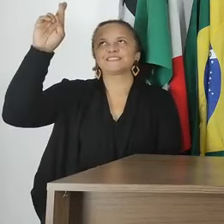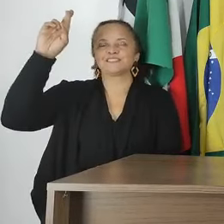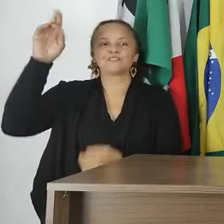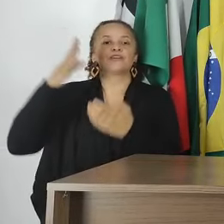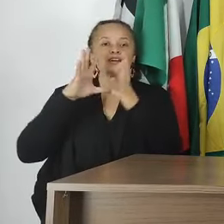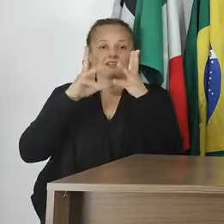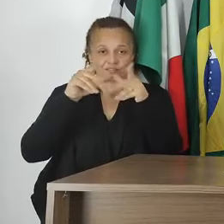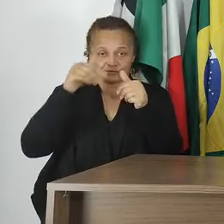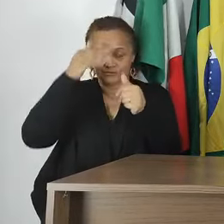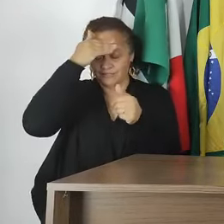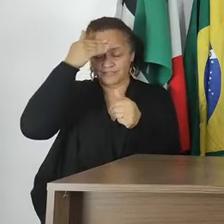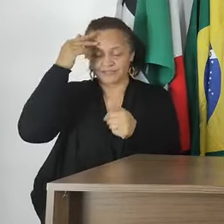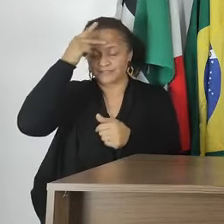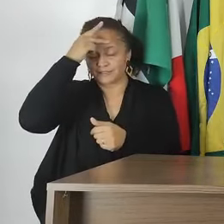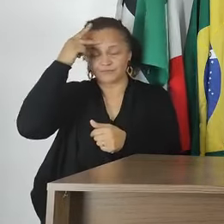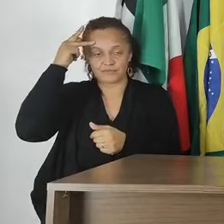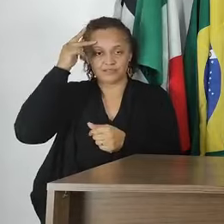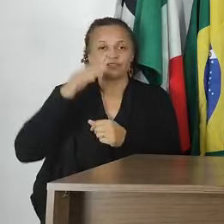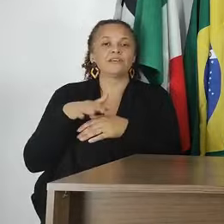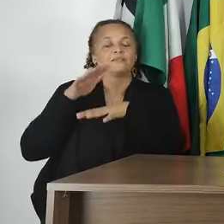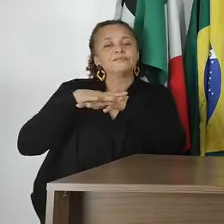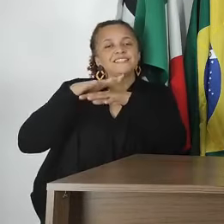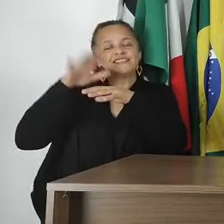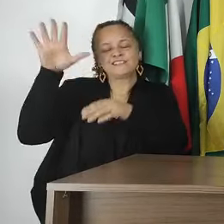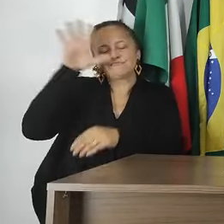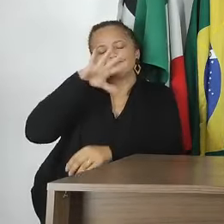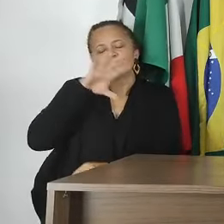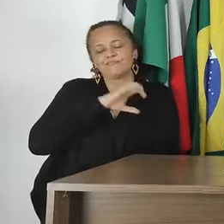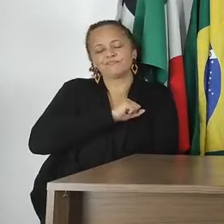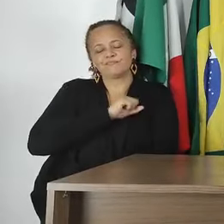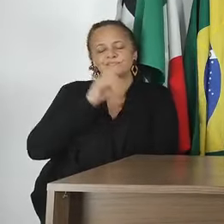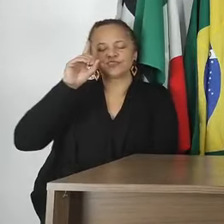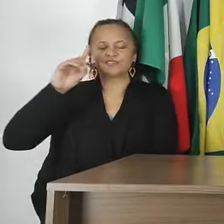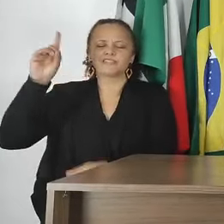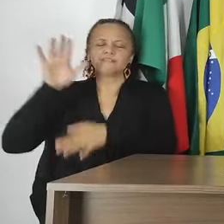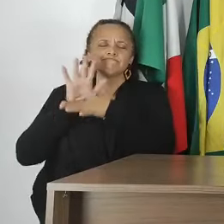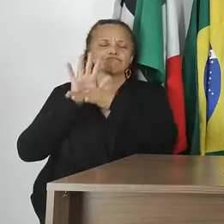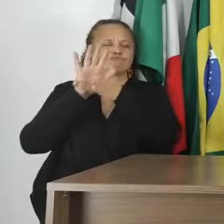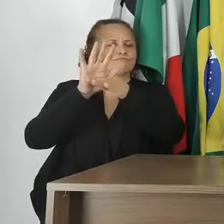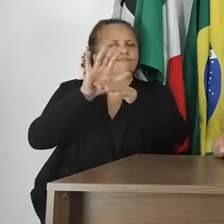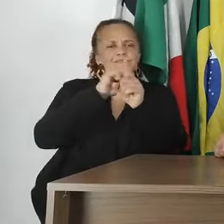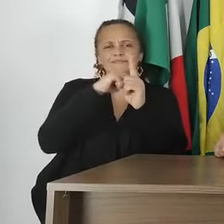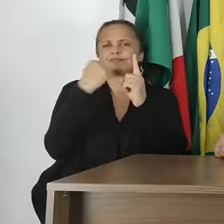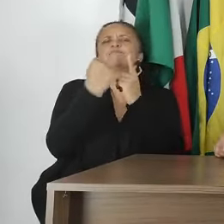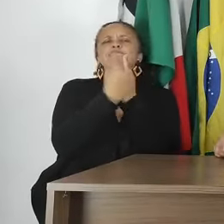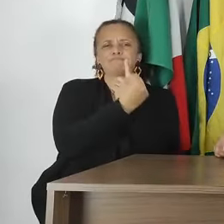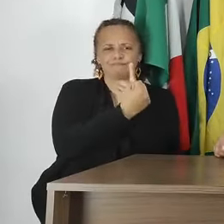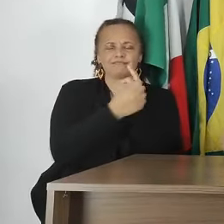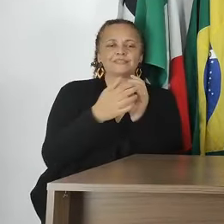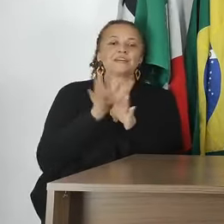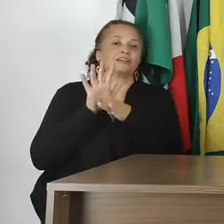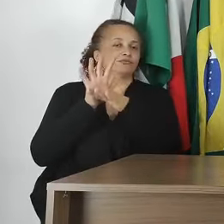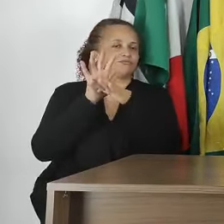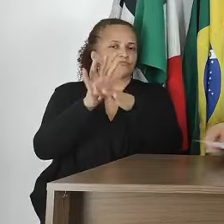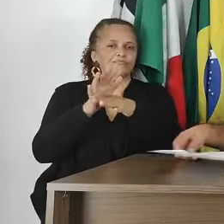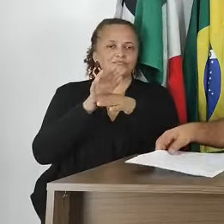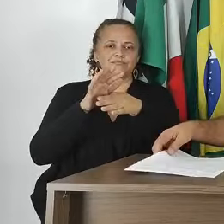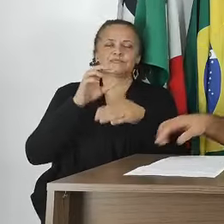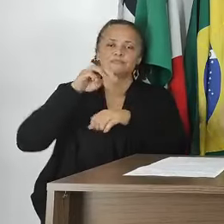de Deus, realizando obras sociais, apoiando outros ministérios, ajudando a cumprir o seu